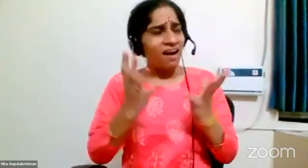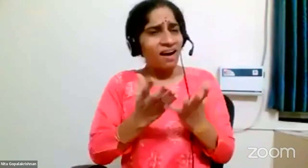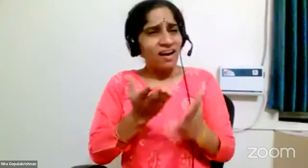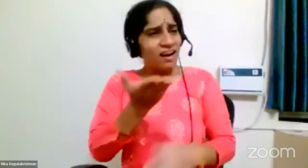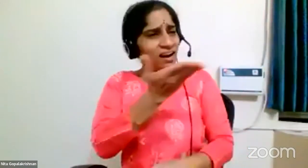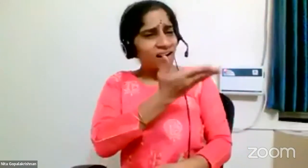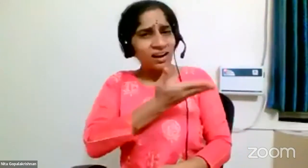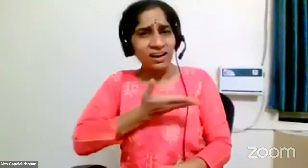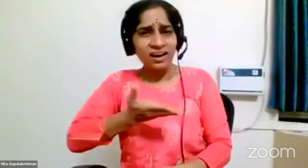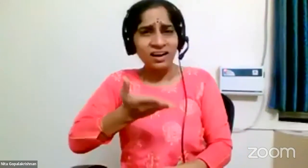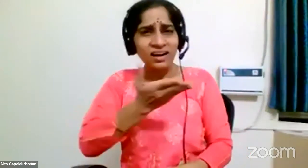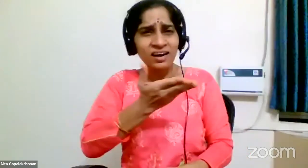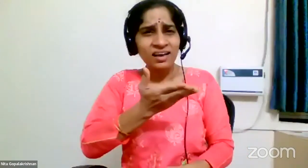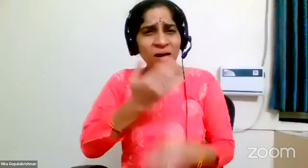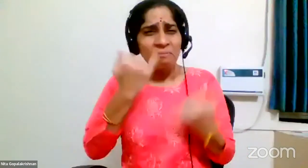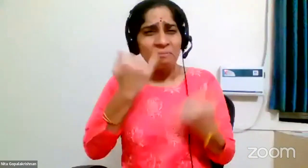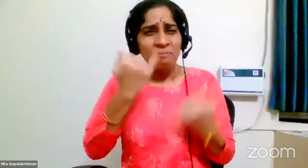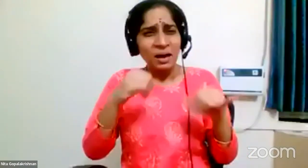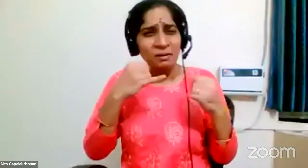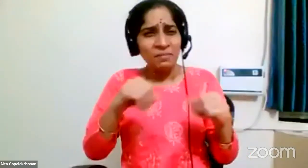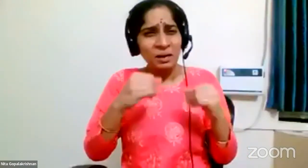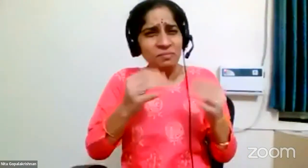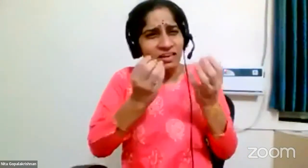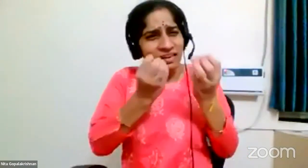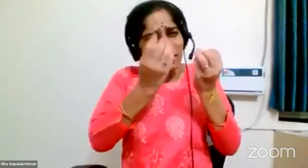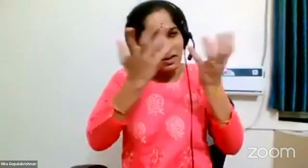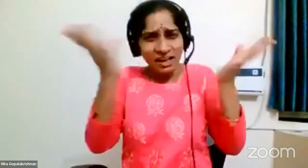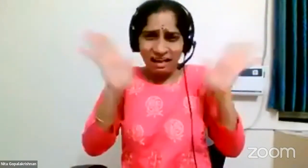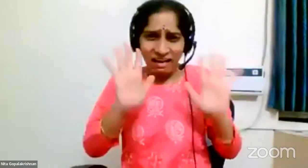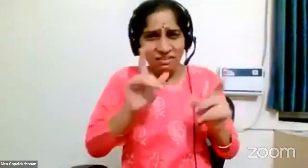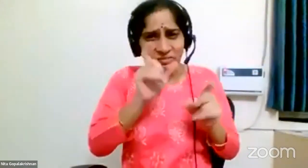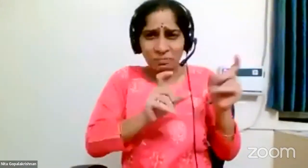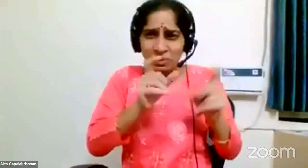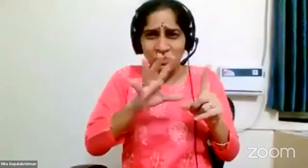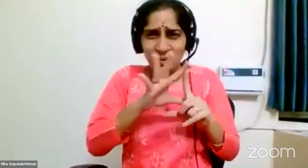फिर भगवान इसके भागीदार हुए।